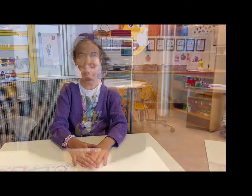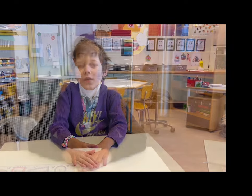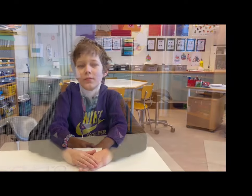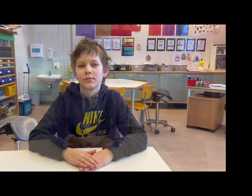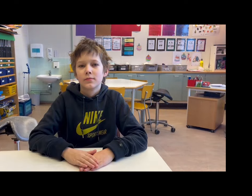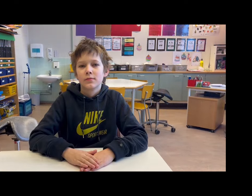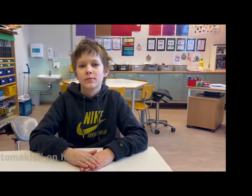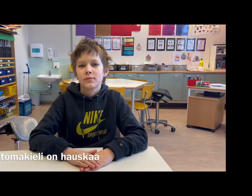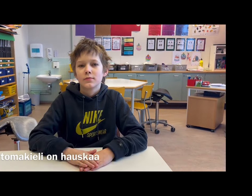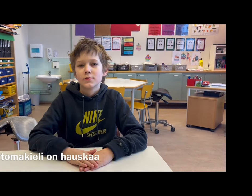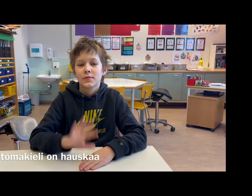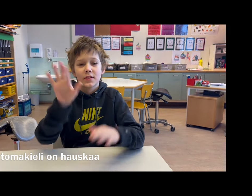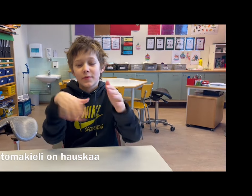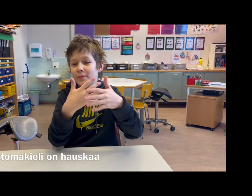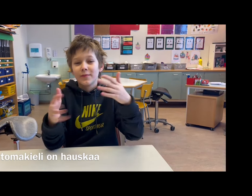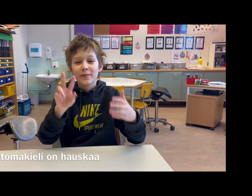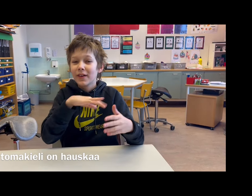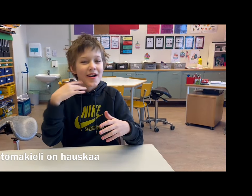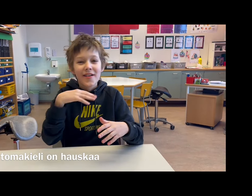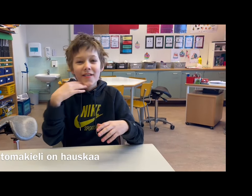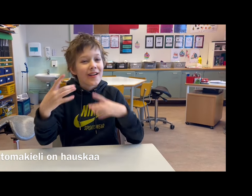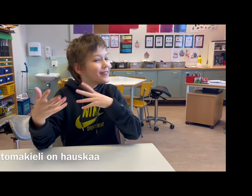Kavereiden kanssa on kiva jutella viittomakielellä.